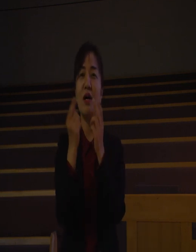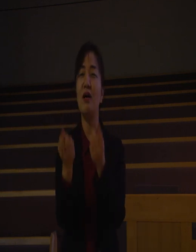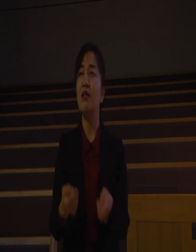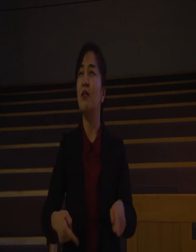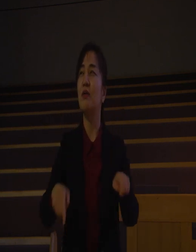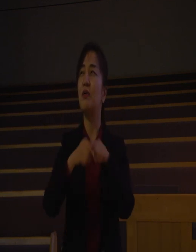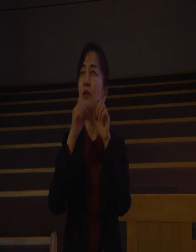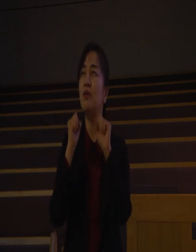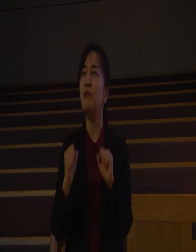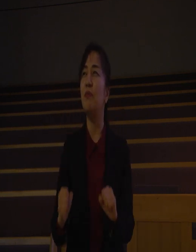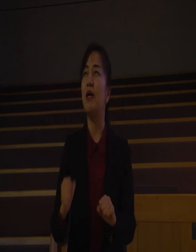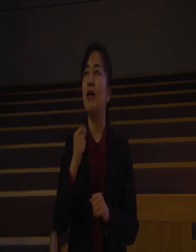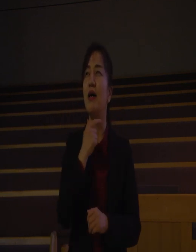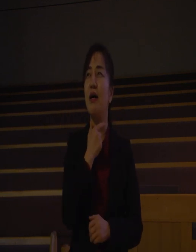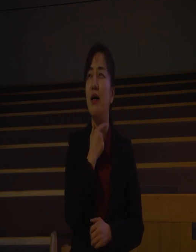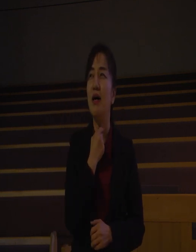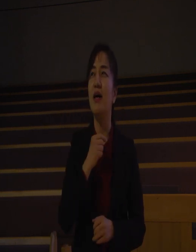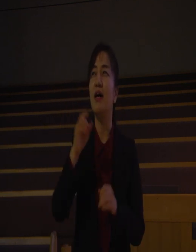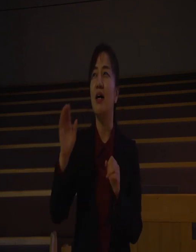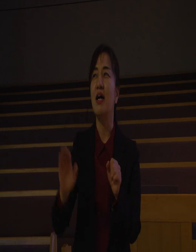당신과 함께